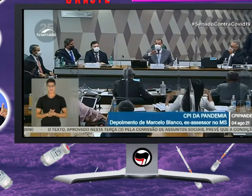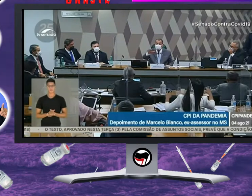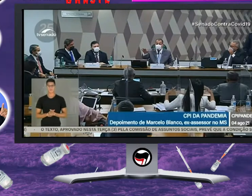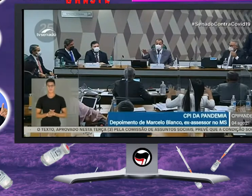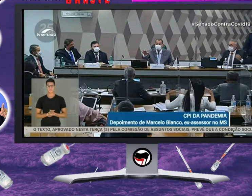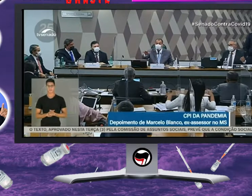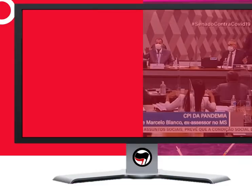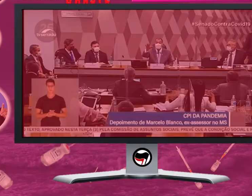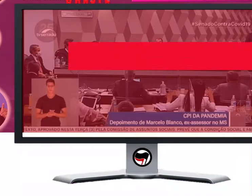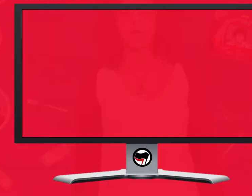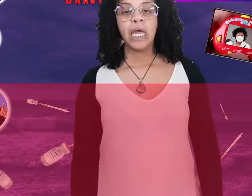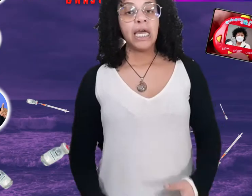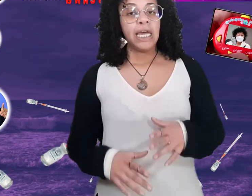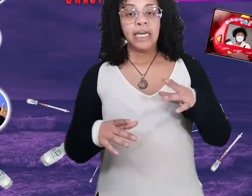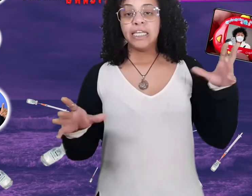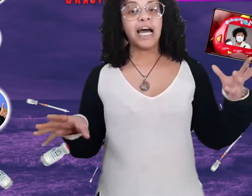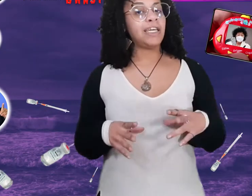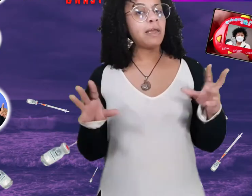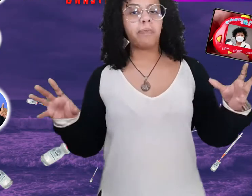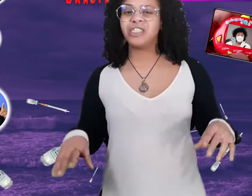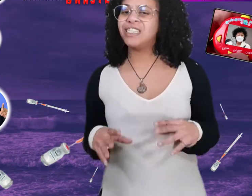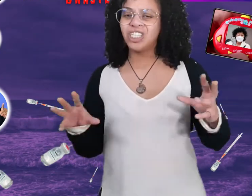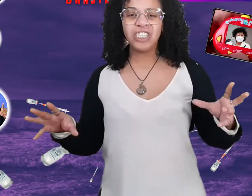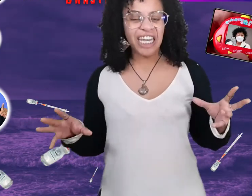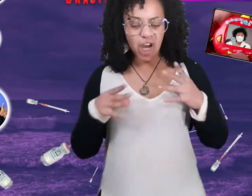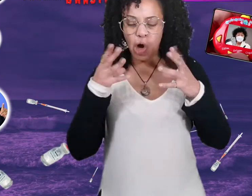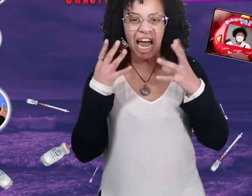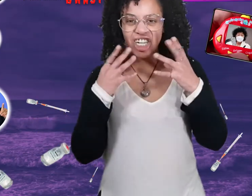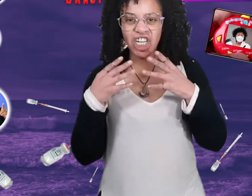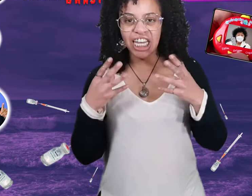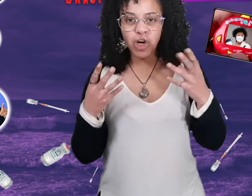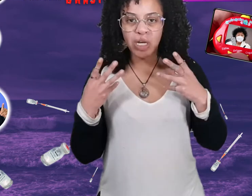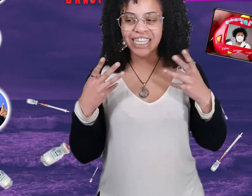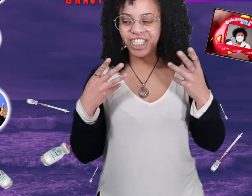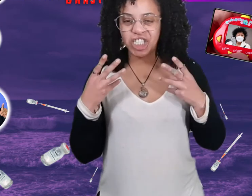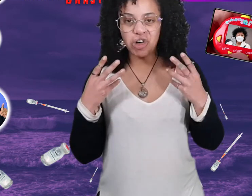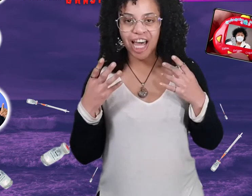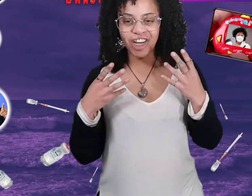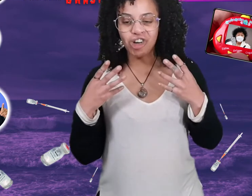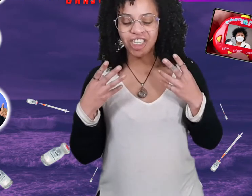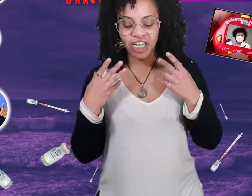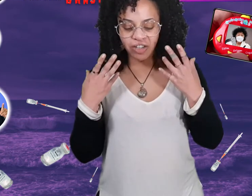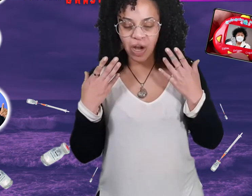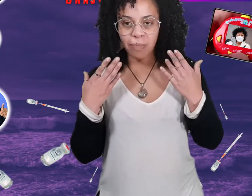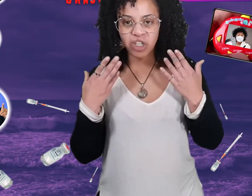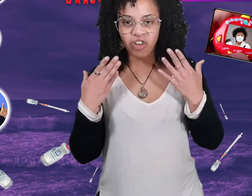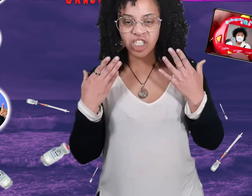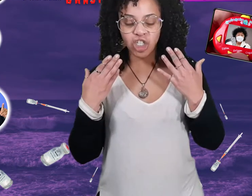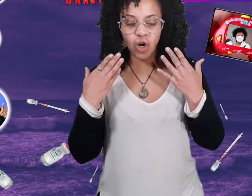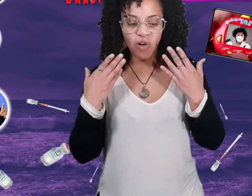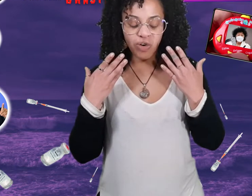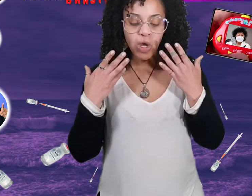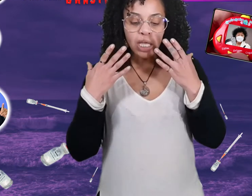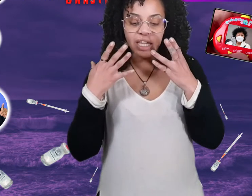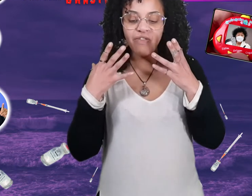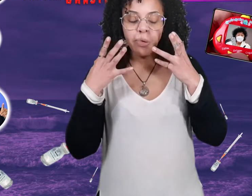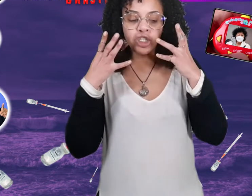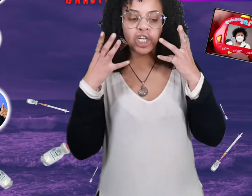A sessão está suspensa. E aí, depois desse enrolar de línguas, né? Enrolar de línguas, que eu acabei de fazer de novo, teve um monte de